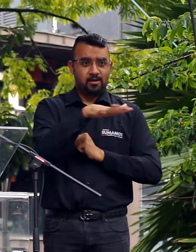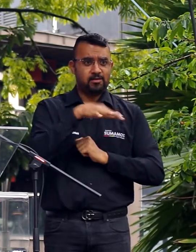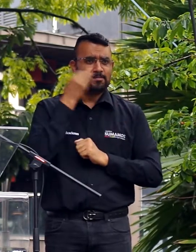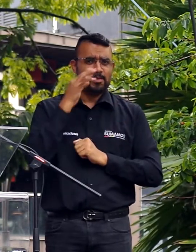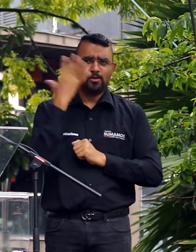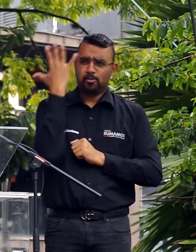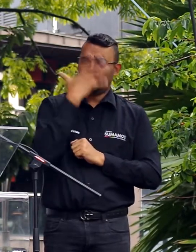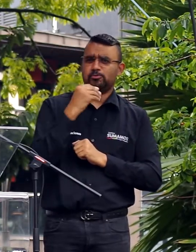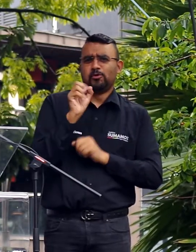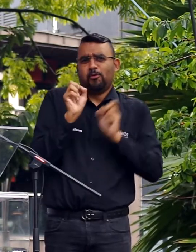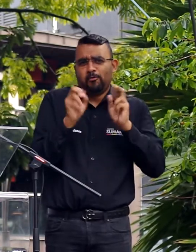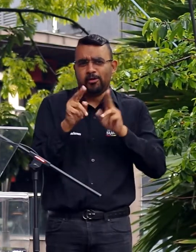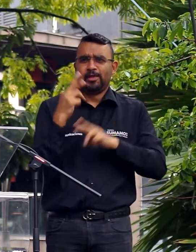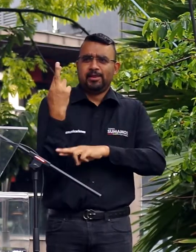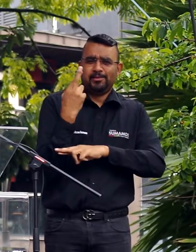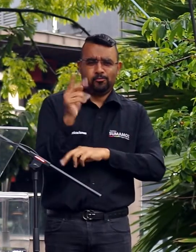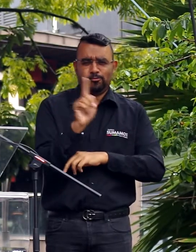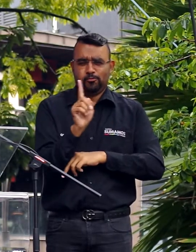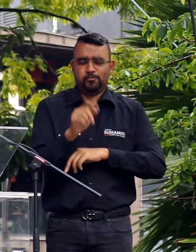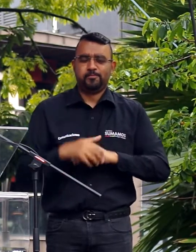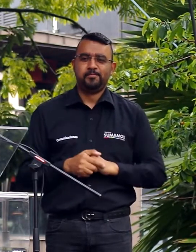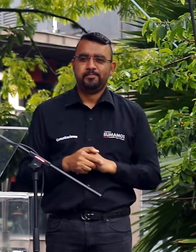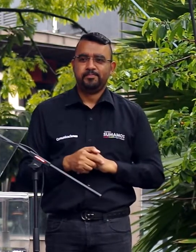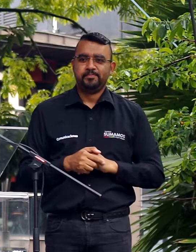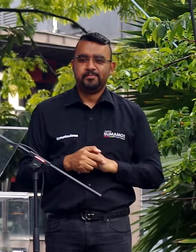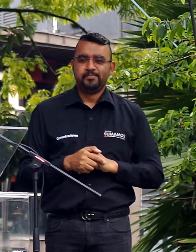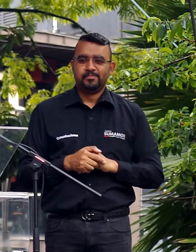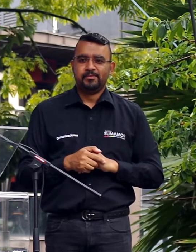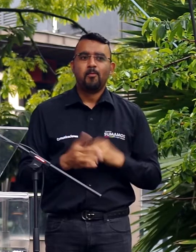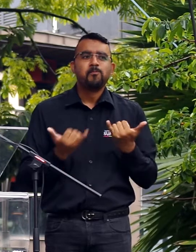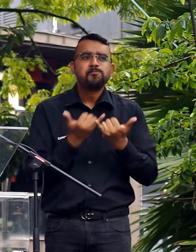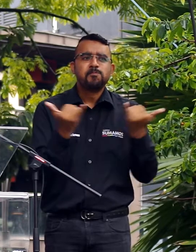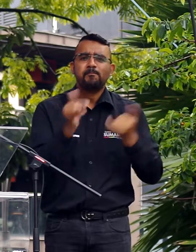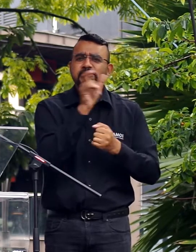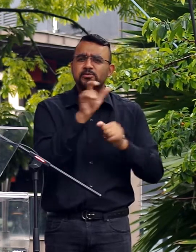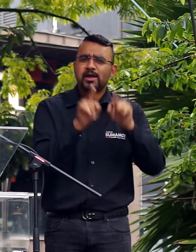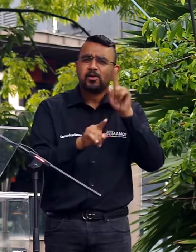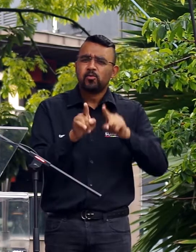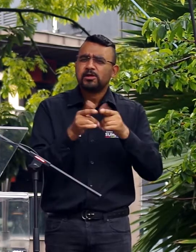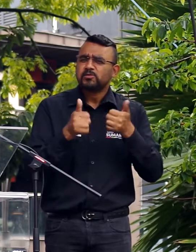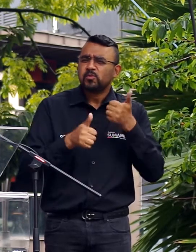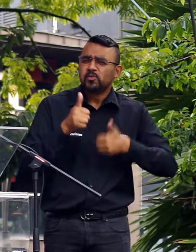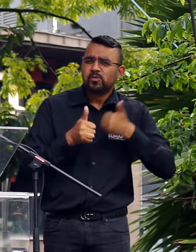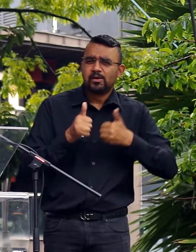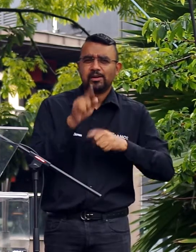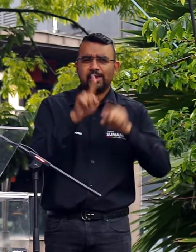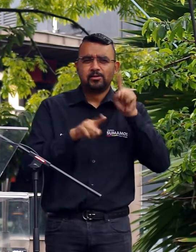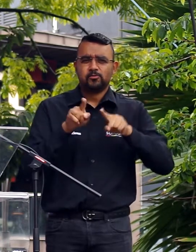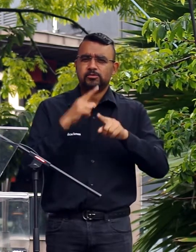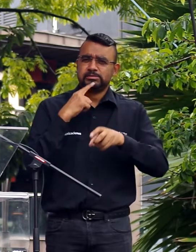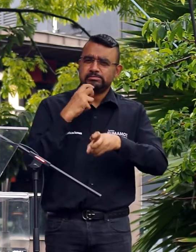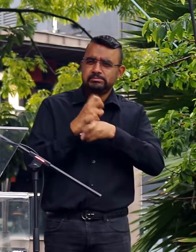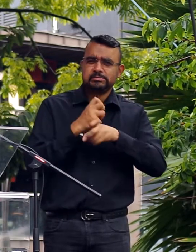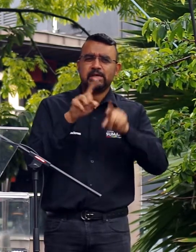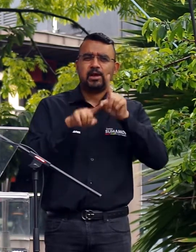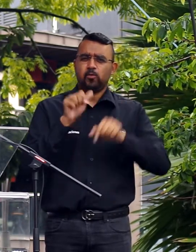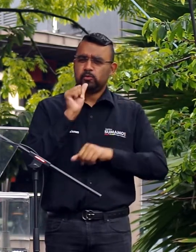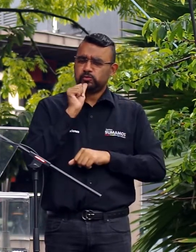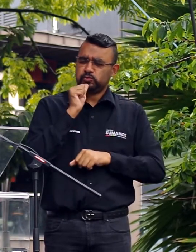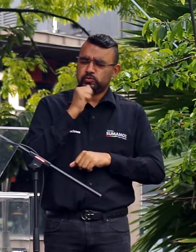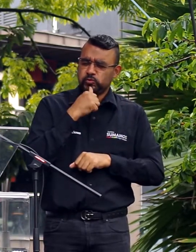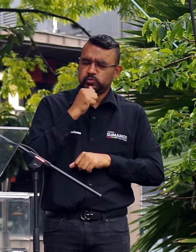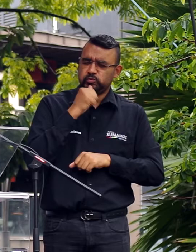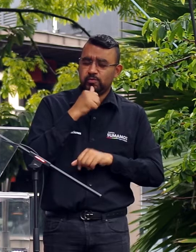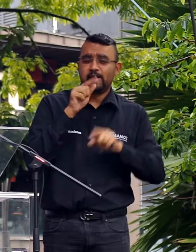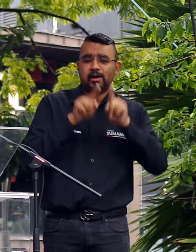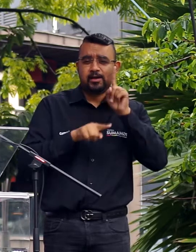Envigado. En Envigado hay también gente cansada y agobiada. Y los tenemos